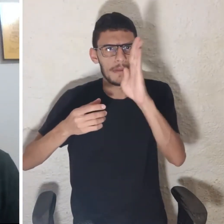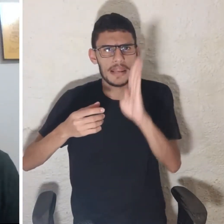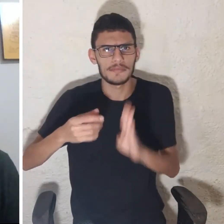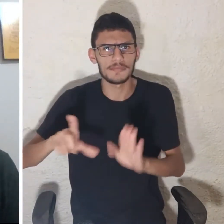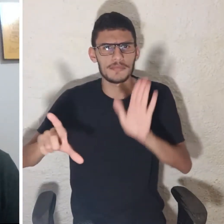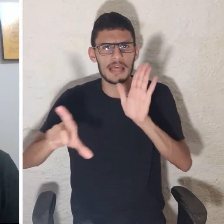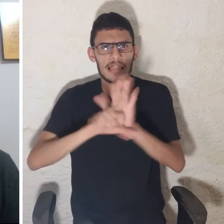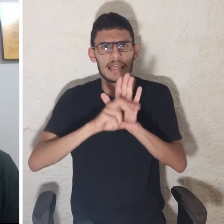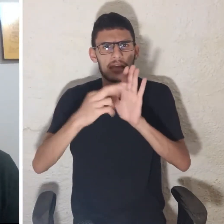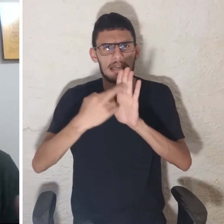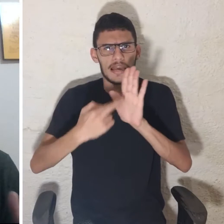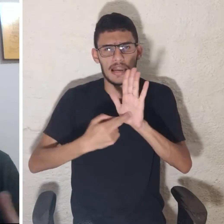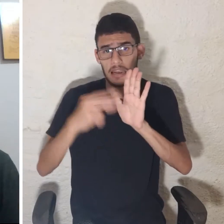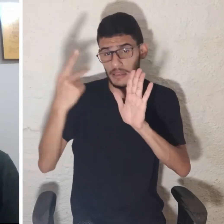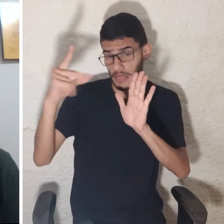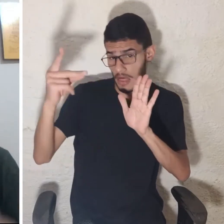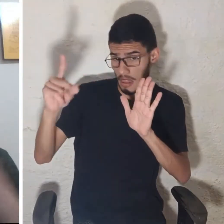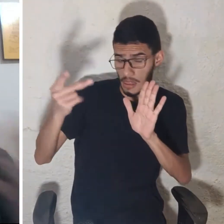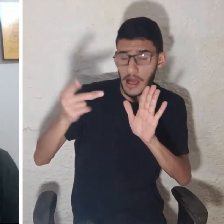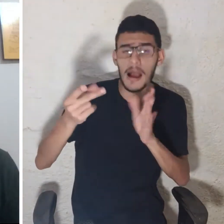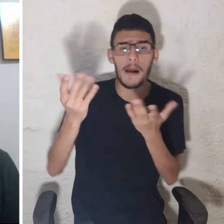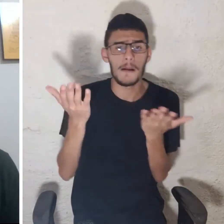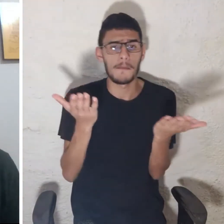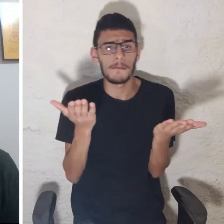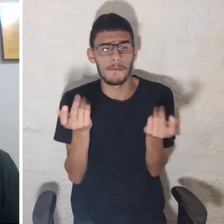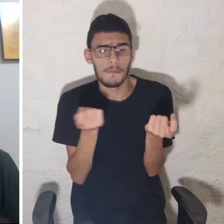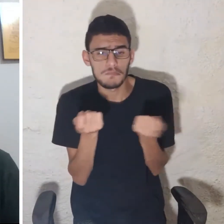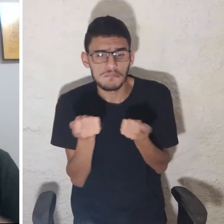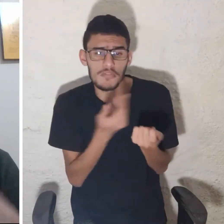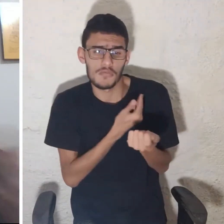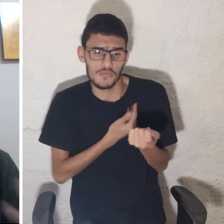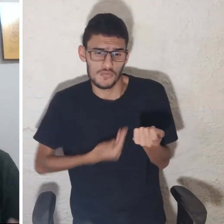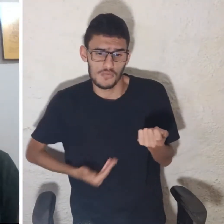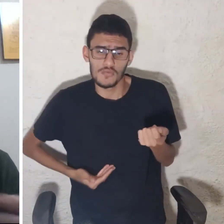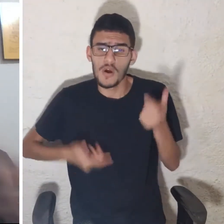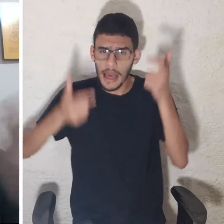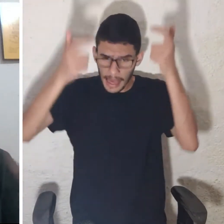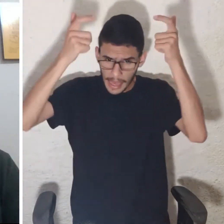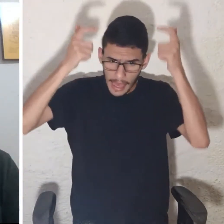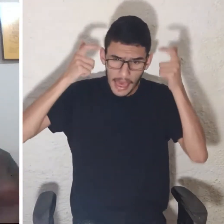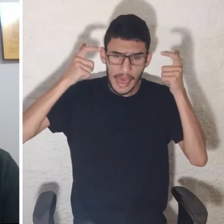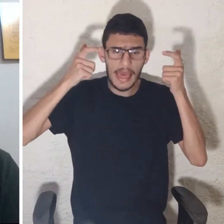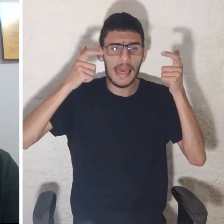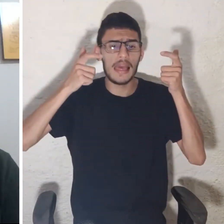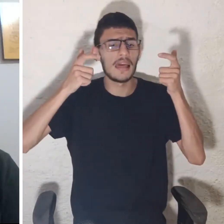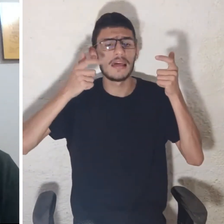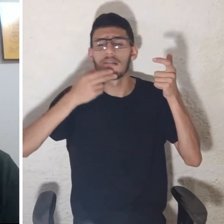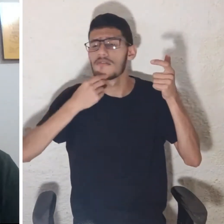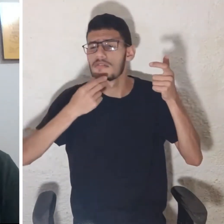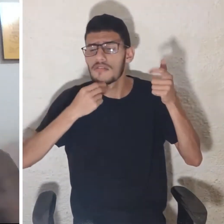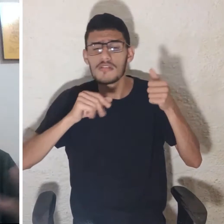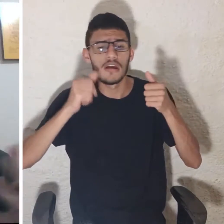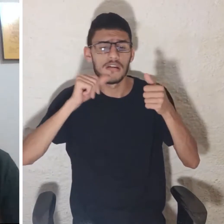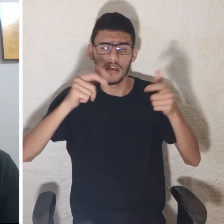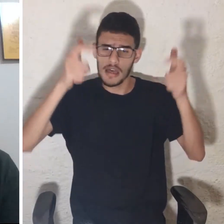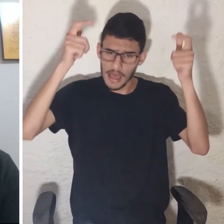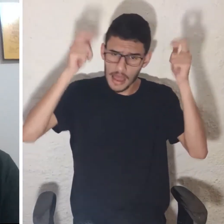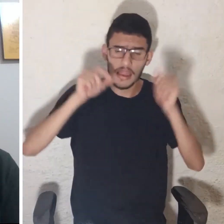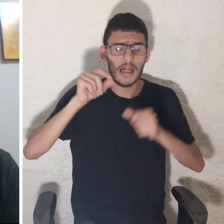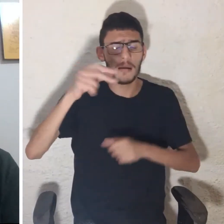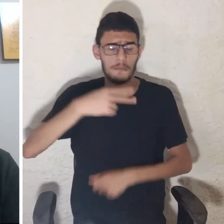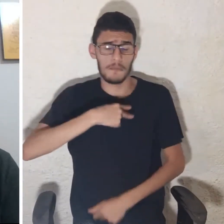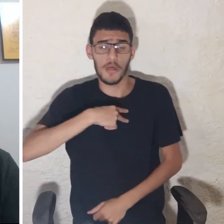nossas leis eram feitas por Portugal, quem nos governava era o rei, né, ou rainha, né, em alguns momentos, em um momento pelo